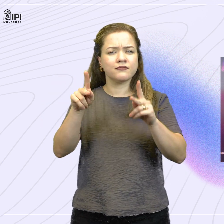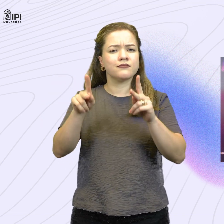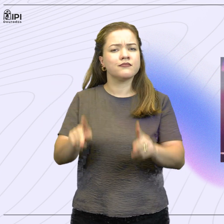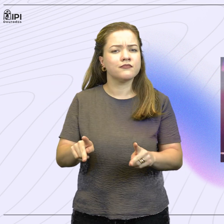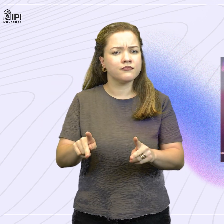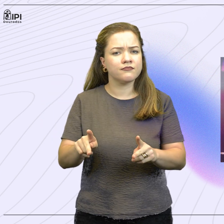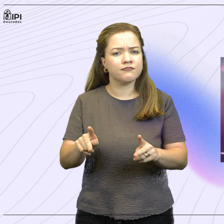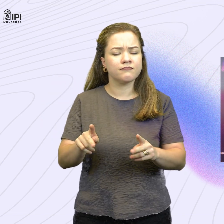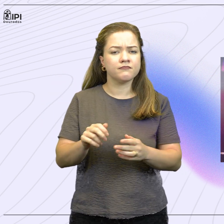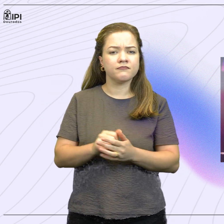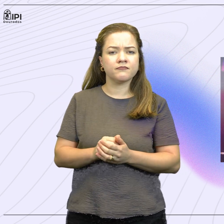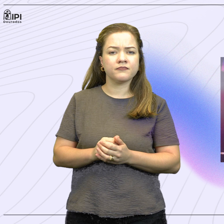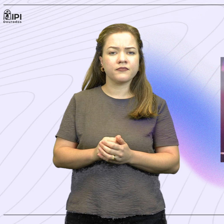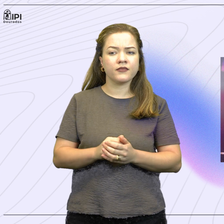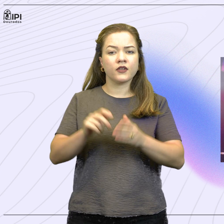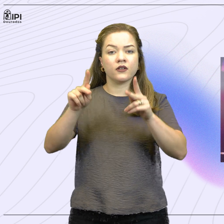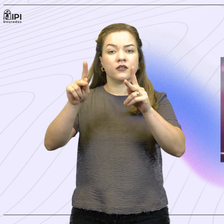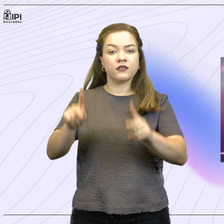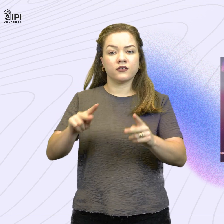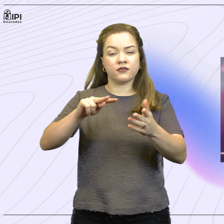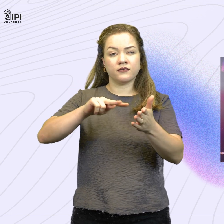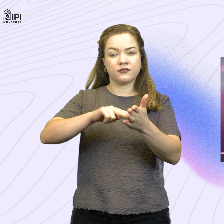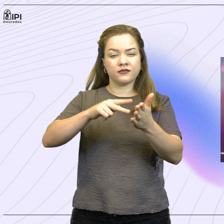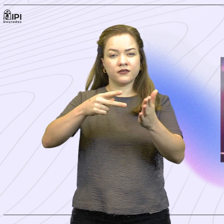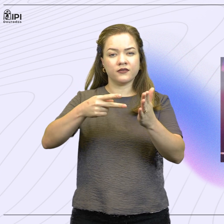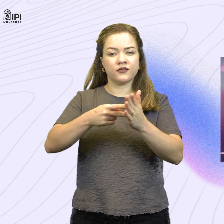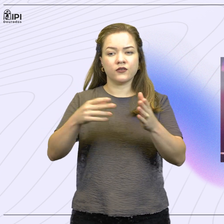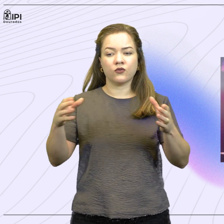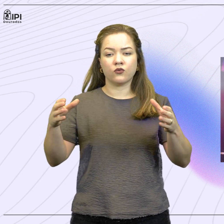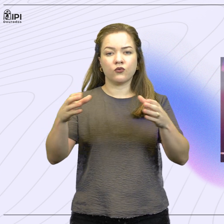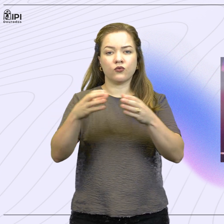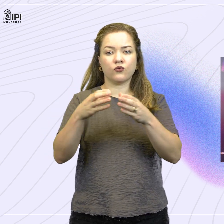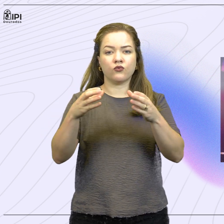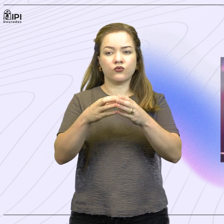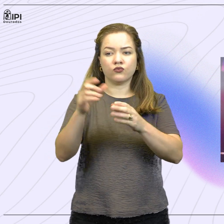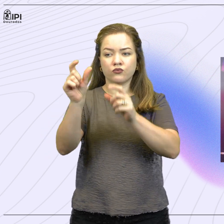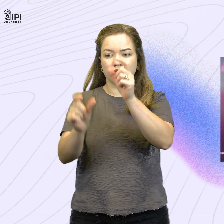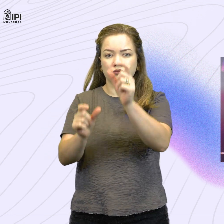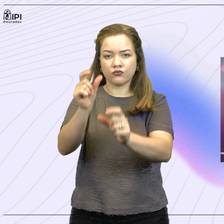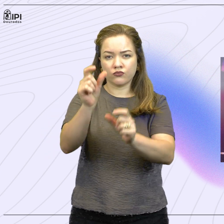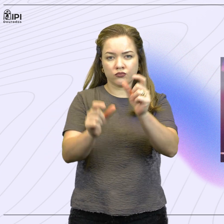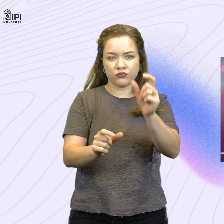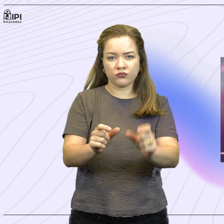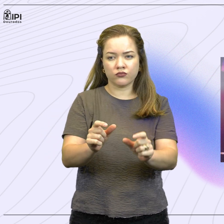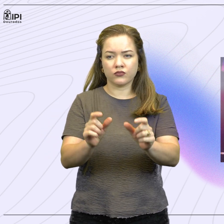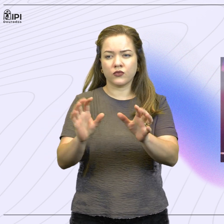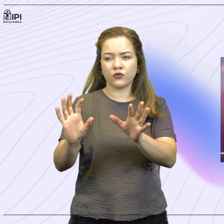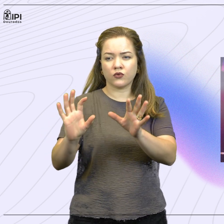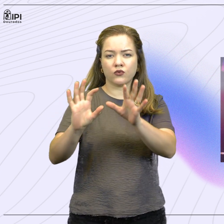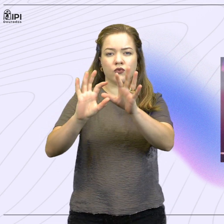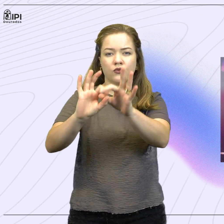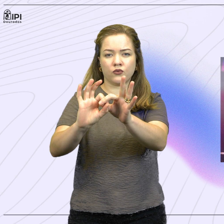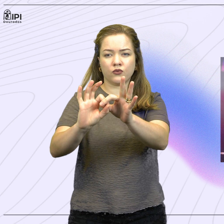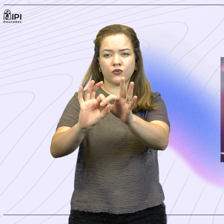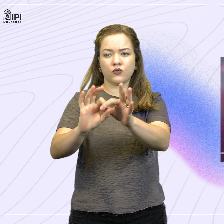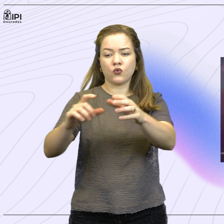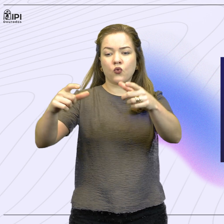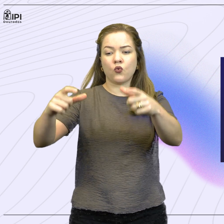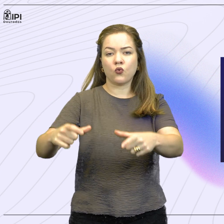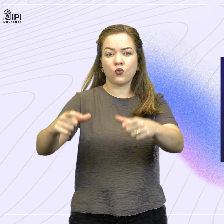Então, povo, ele significa o conjunto de indivíduos ligados a um determinado